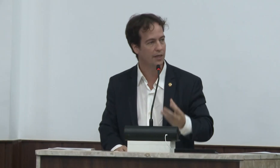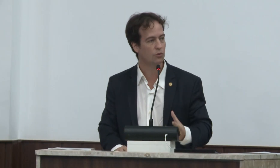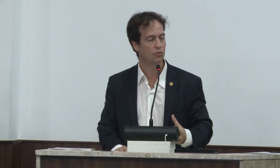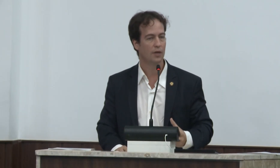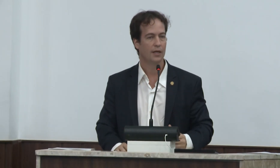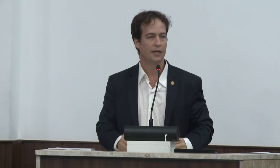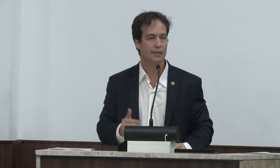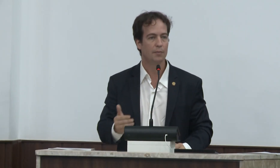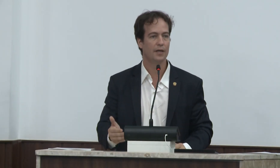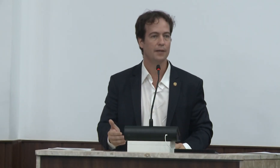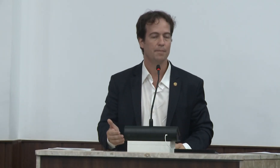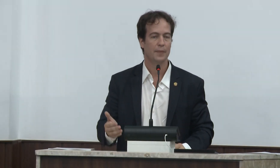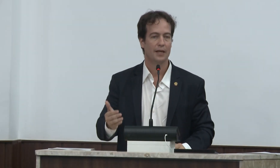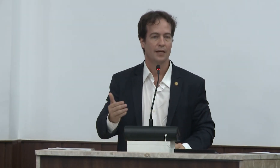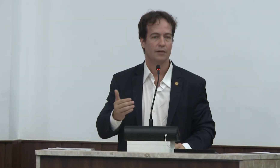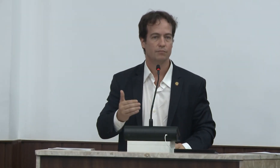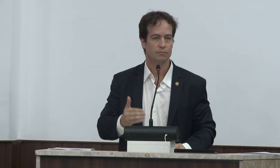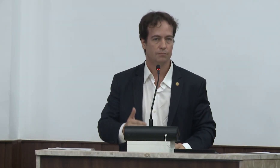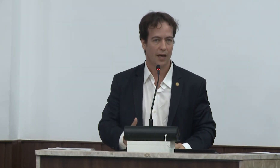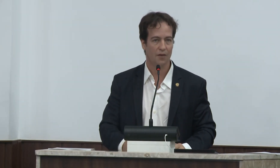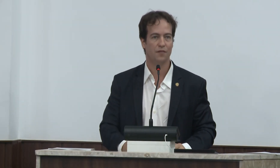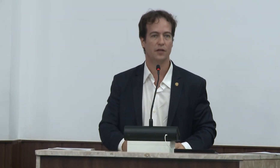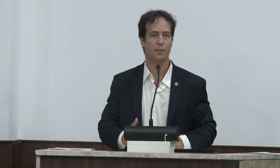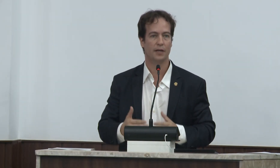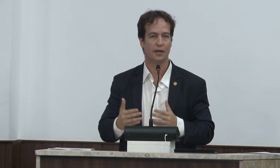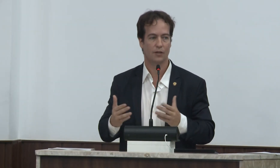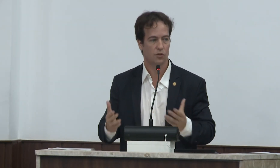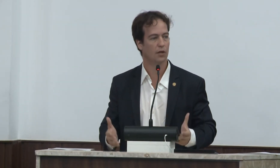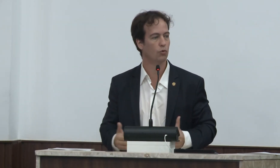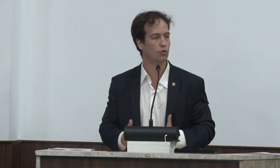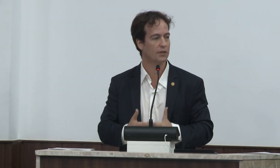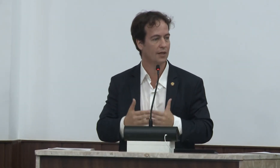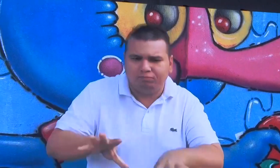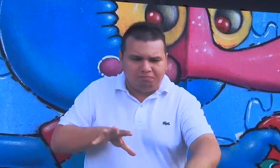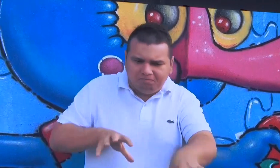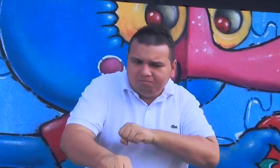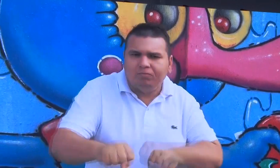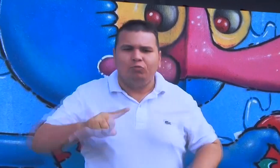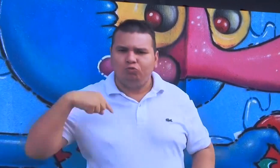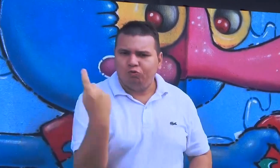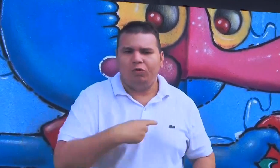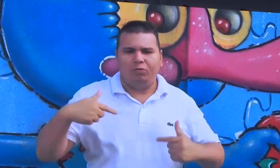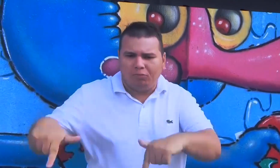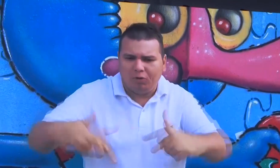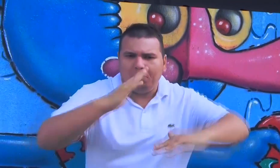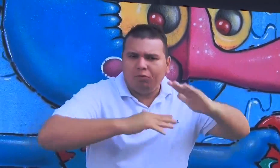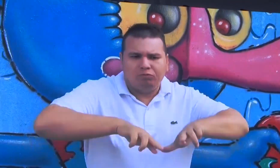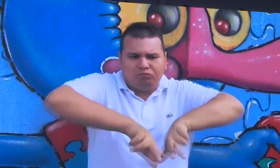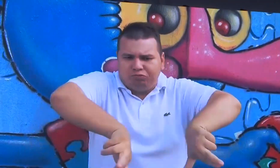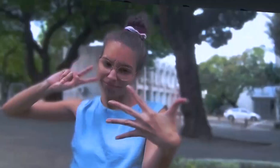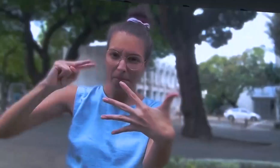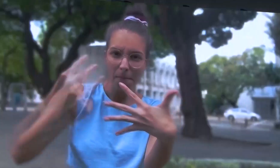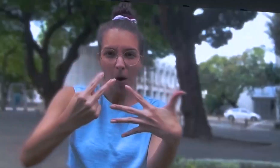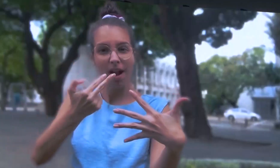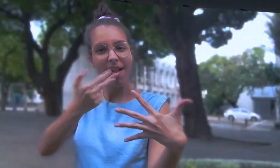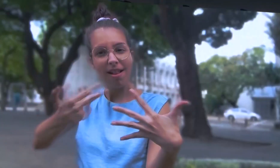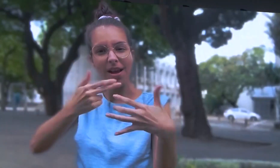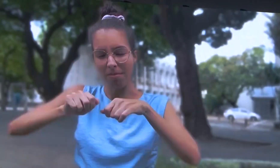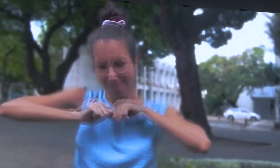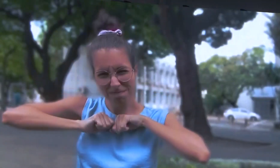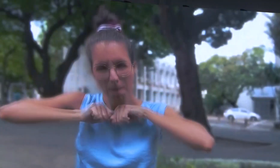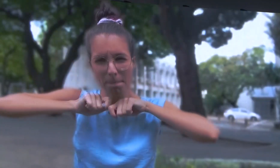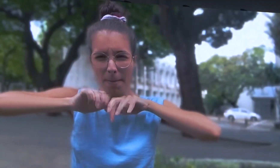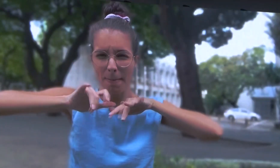vereador Júlio Brise do PT para celebrar os 41 anos da Associação dos Surdos do Ceará e também comemorar